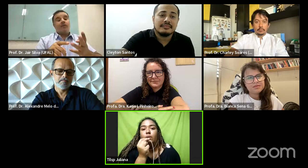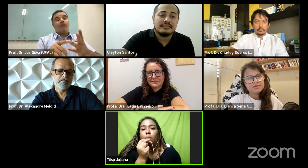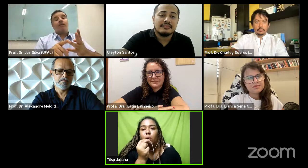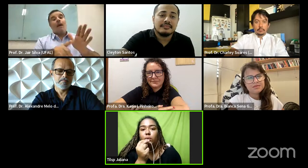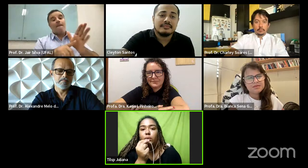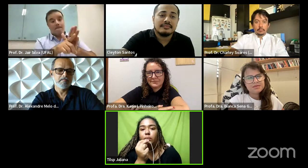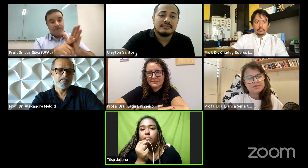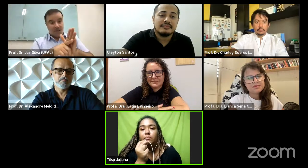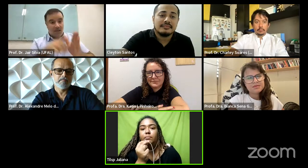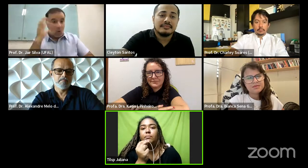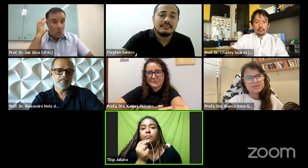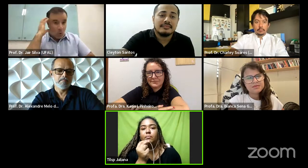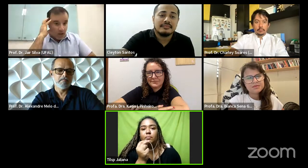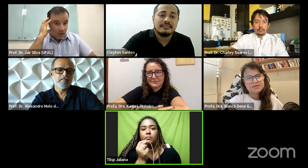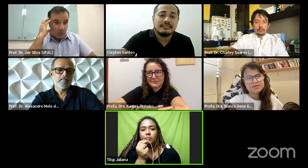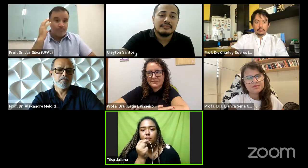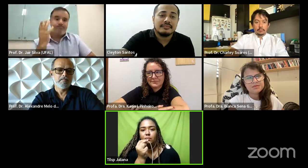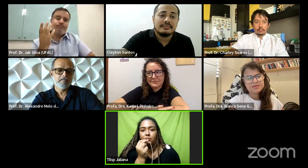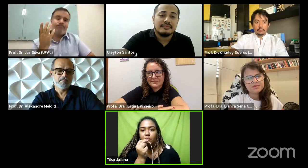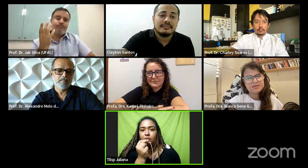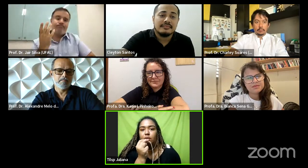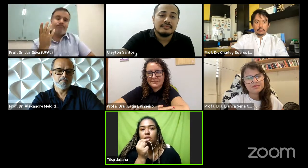E o terceiro ponto, com